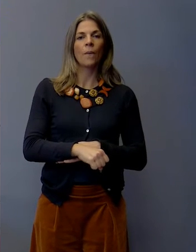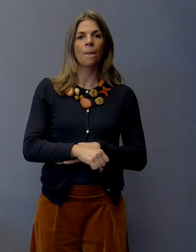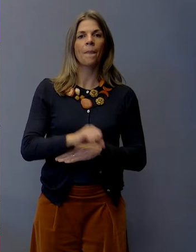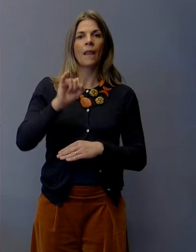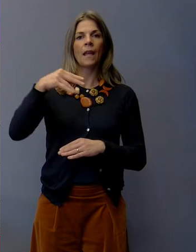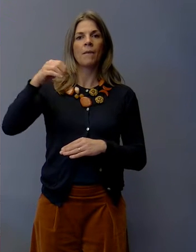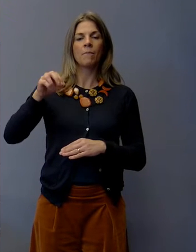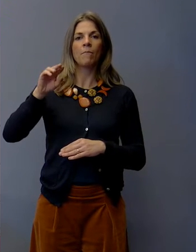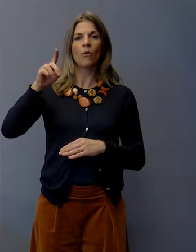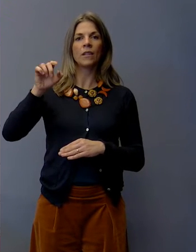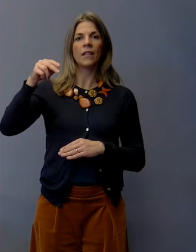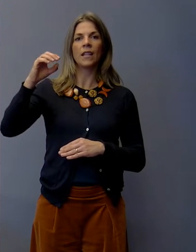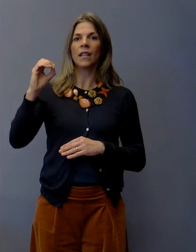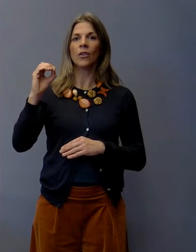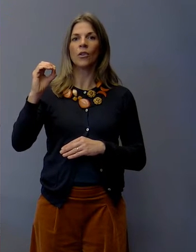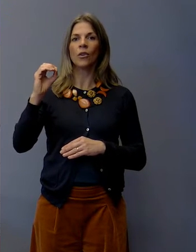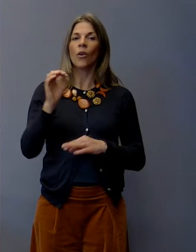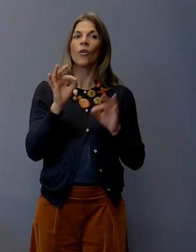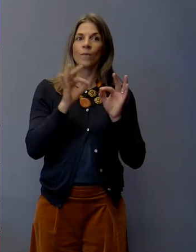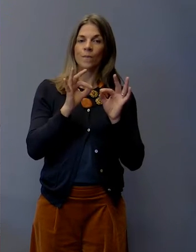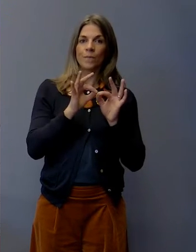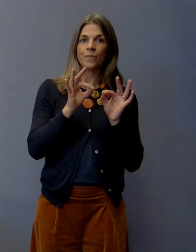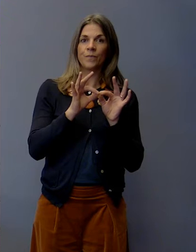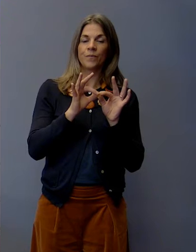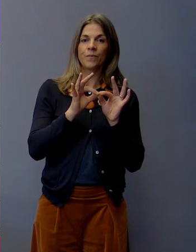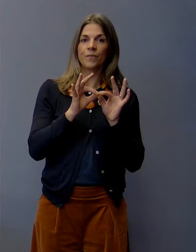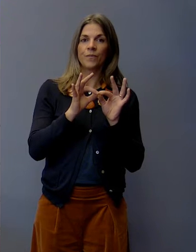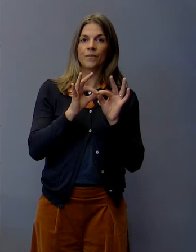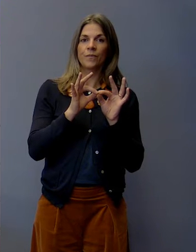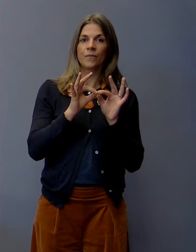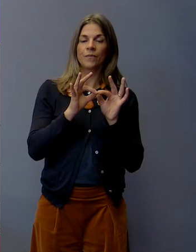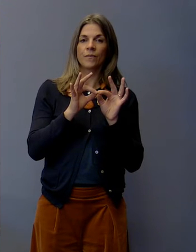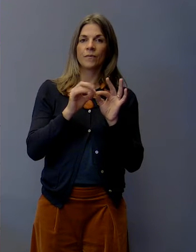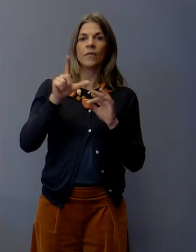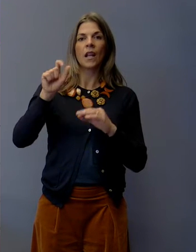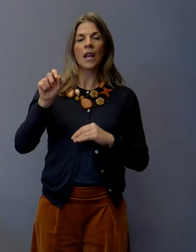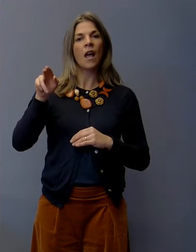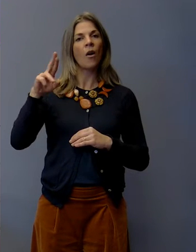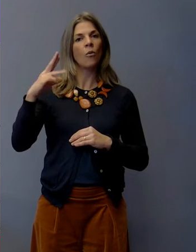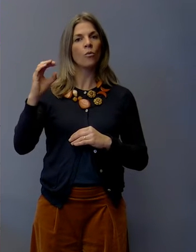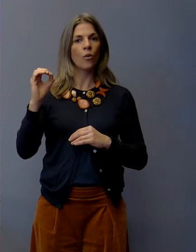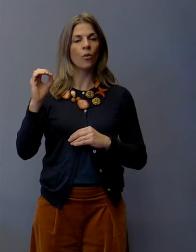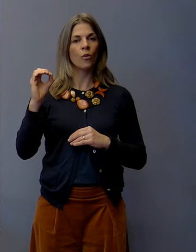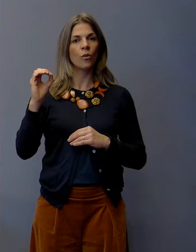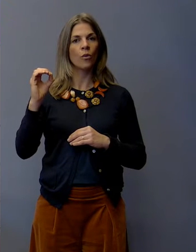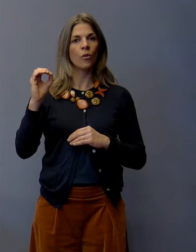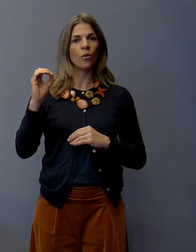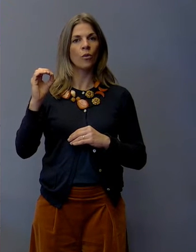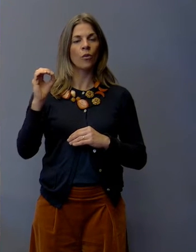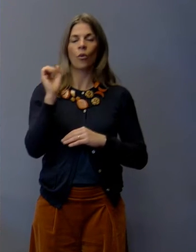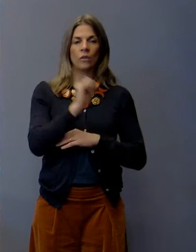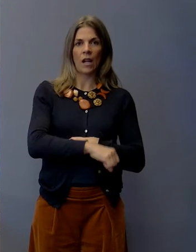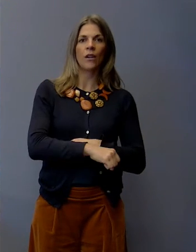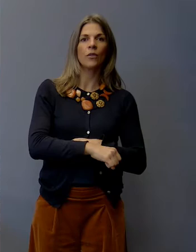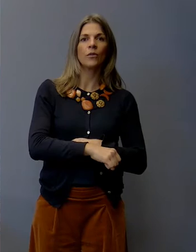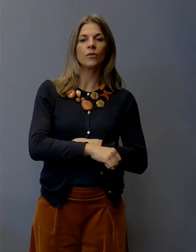mordino l'onorevole consigliera lauro contraria